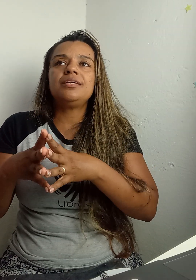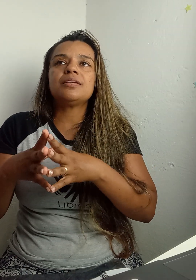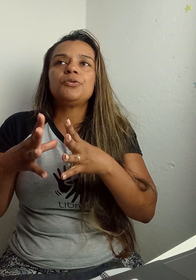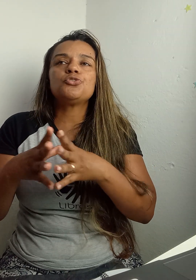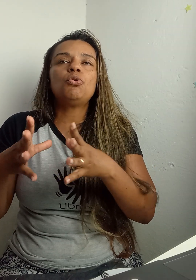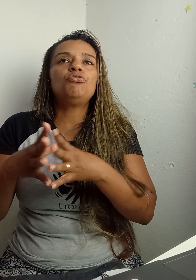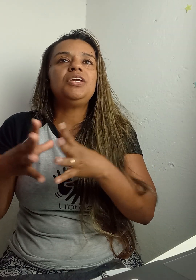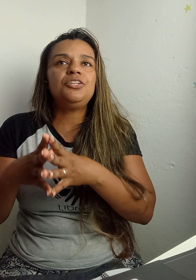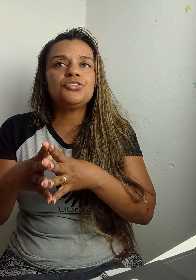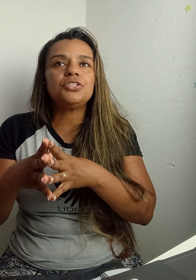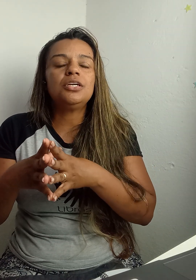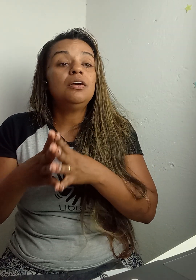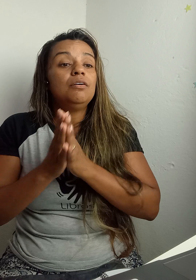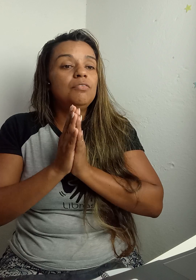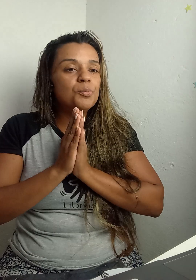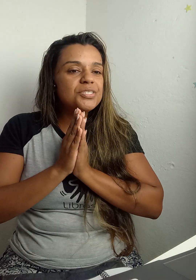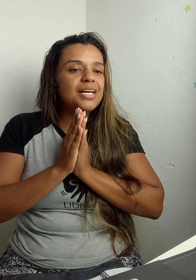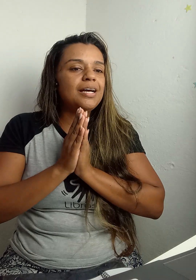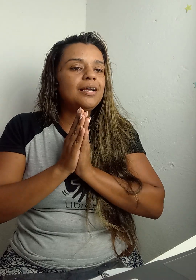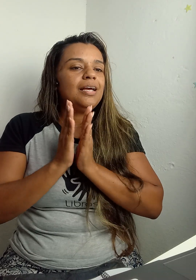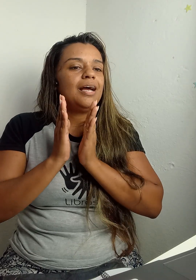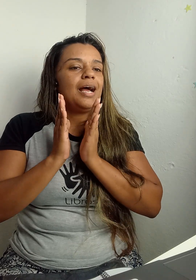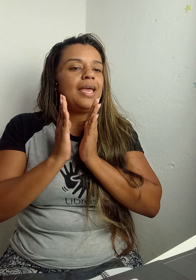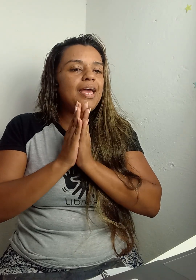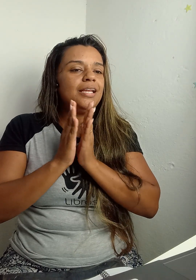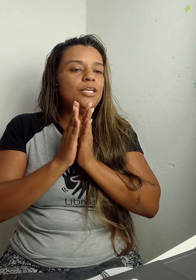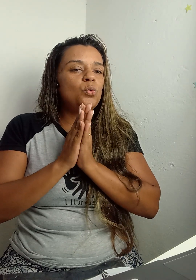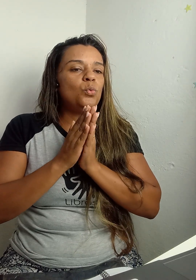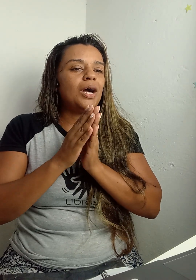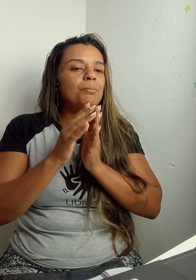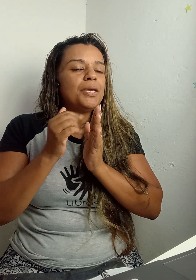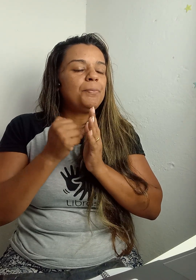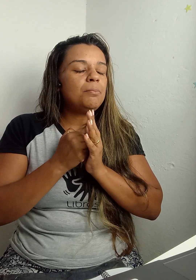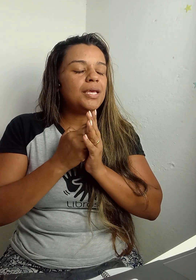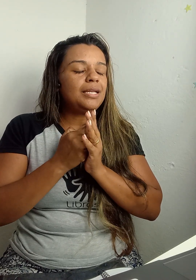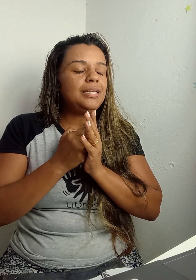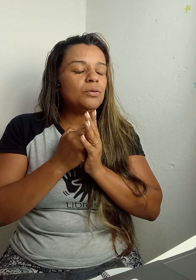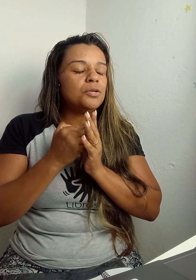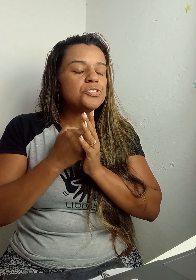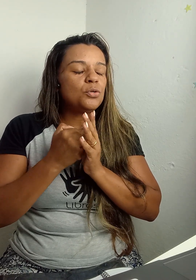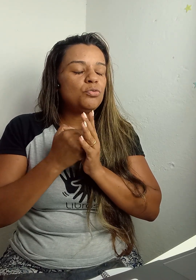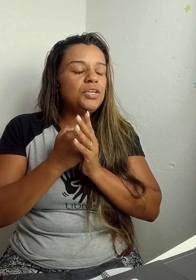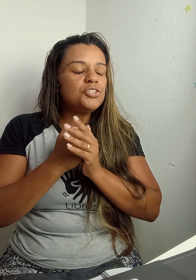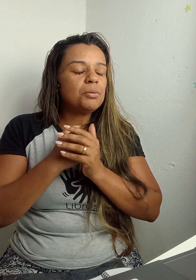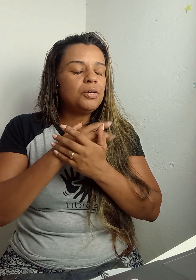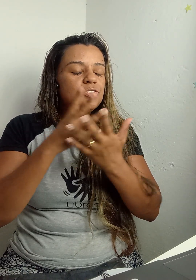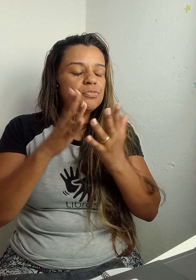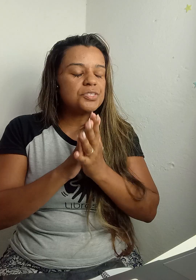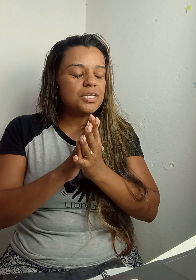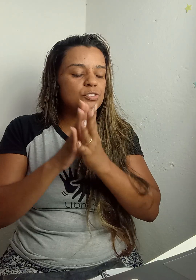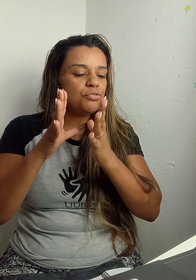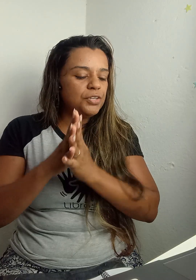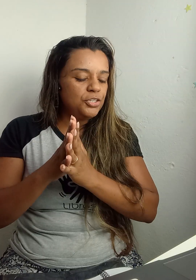português? A pessoa ouvinte. Vamos lá. L1, a minha primeira língua, eu sendo ouvinte, a maioria de vocês